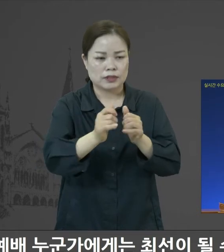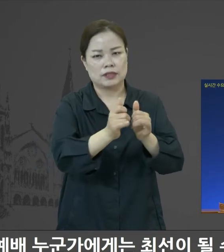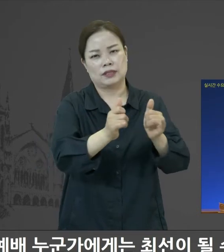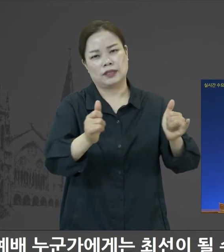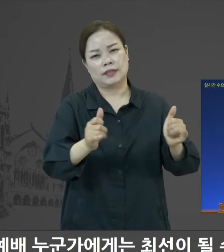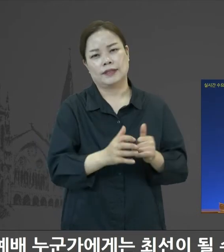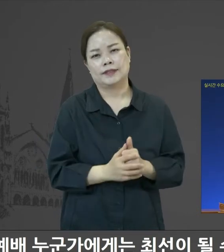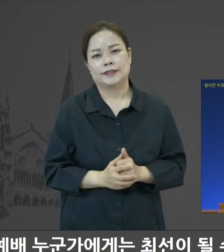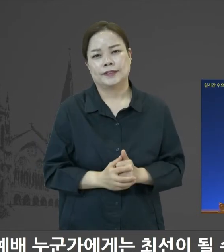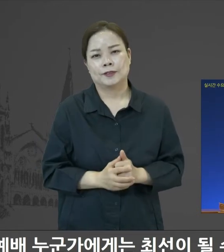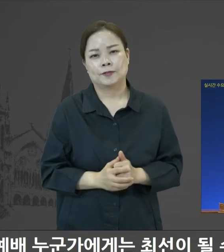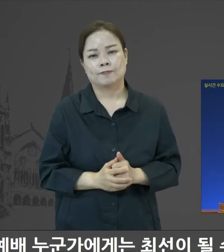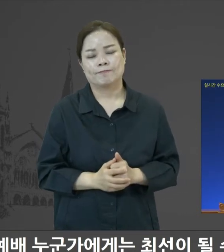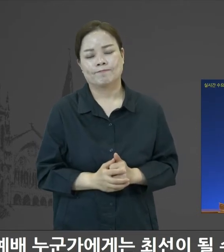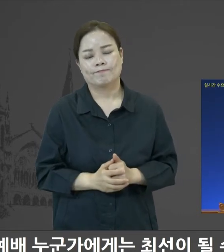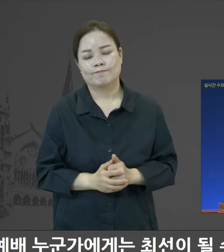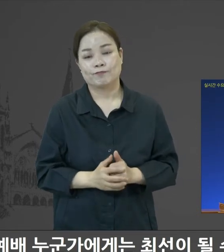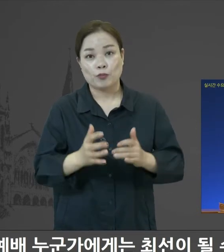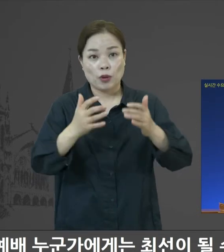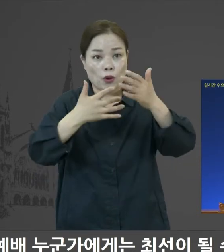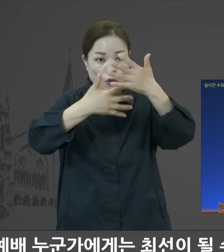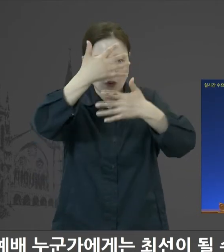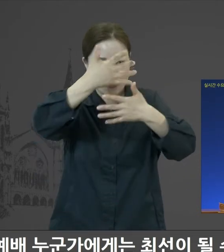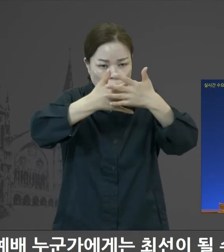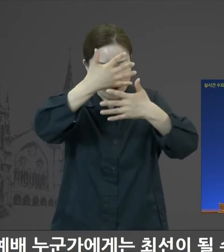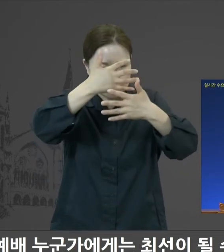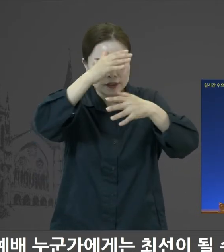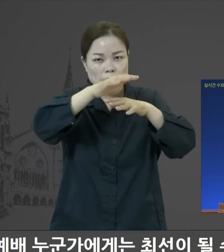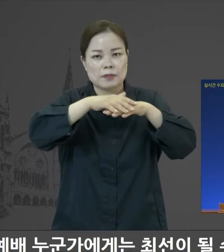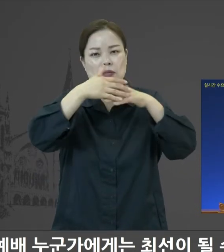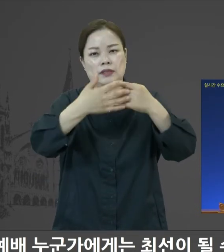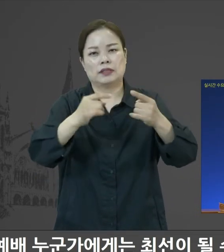분들에게는 온라인 예배는 자선책입니다.